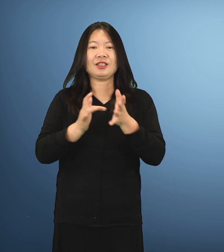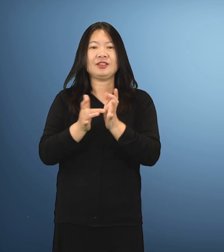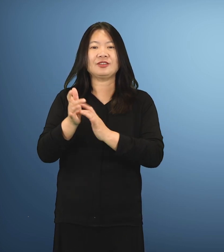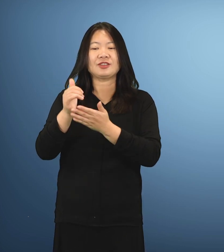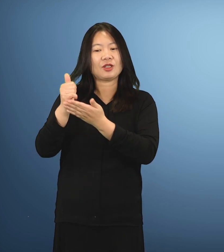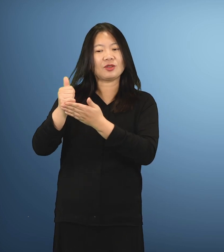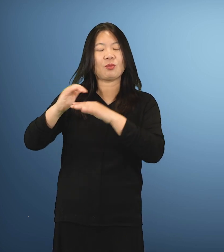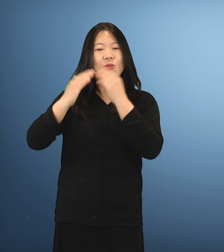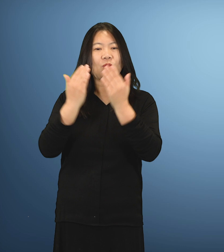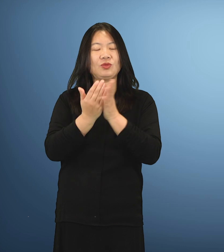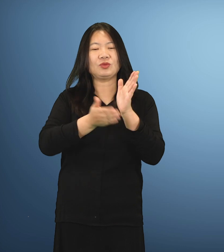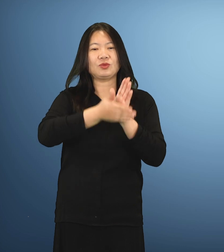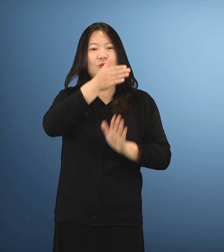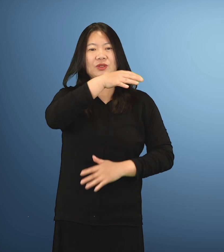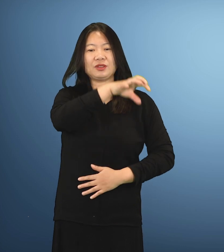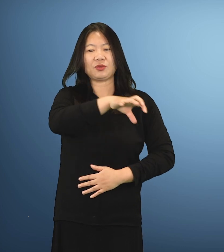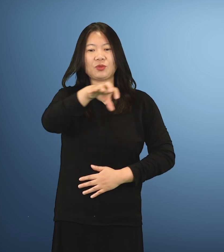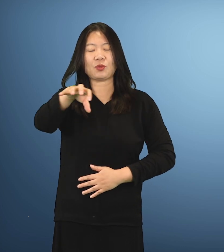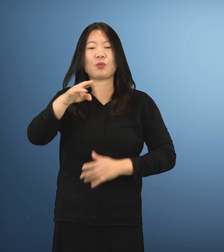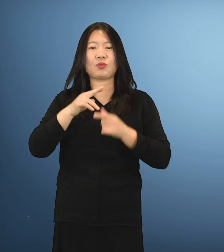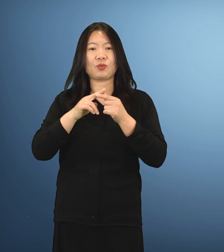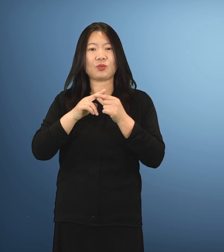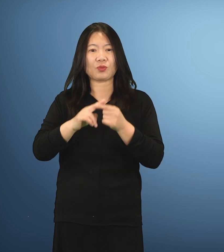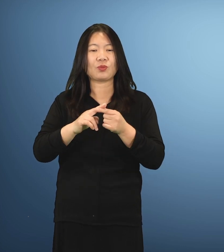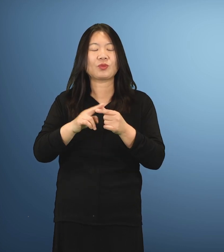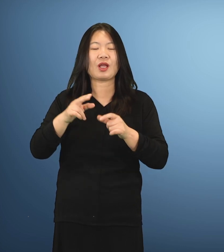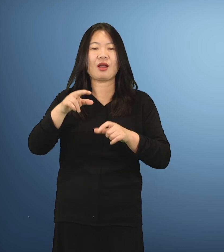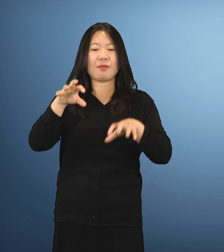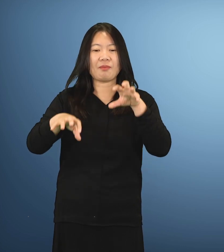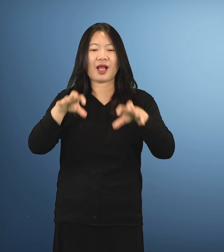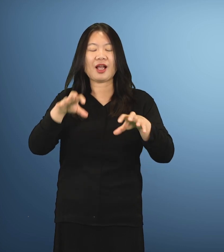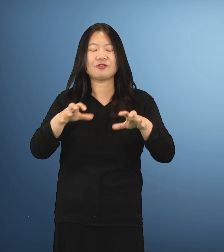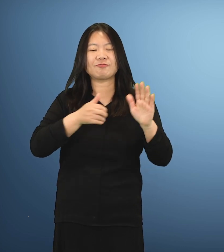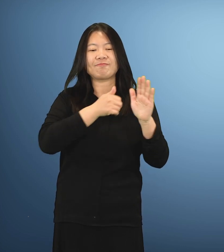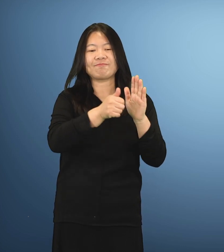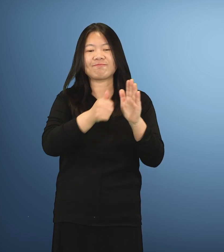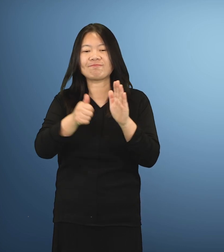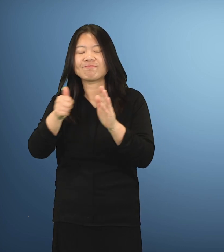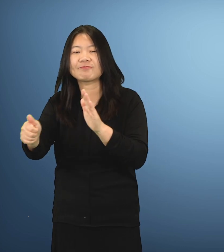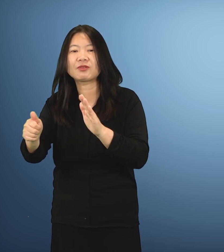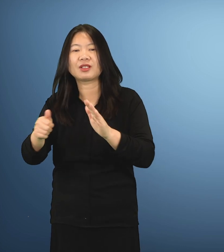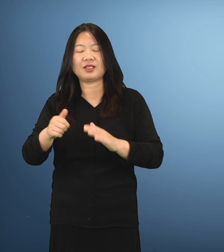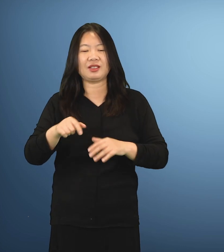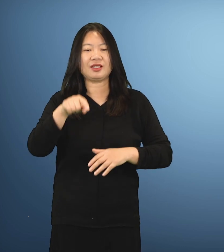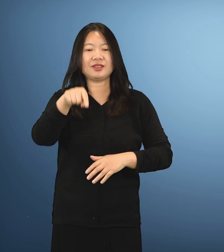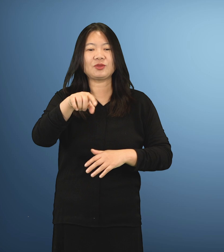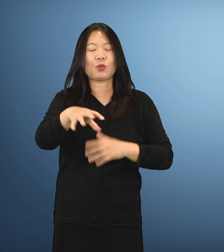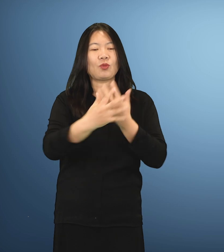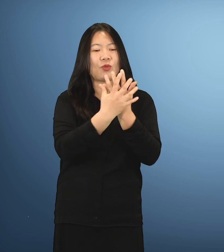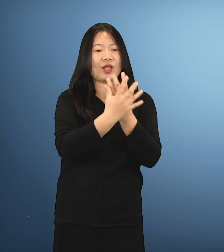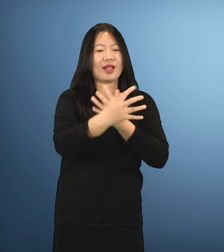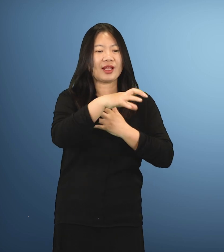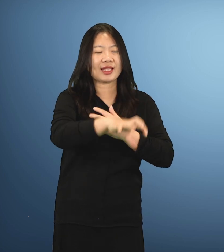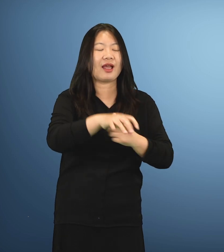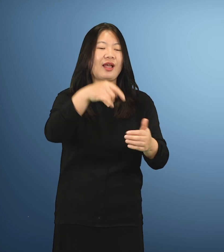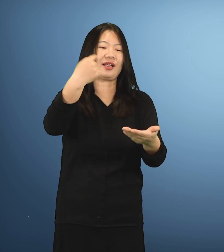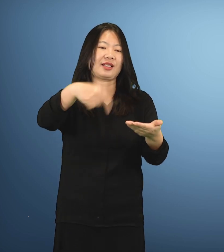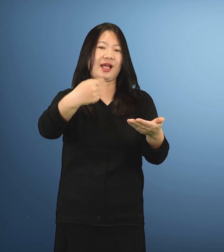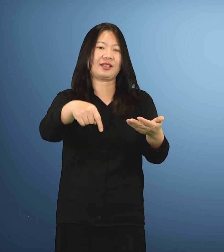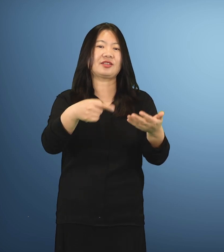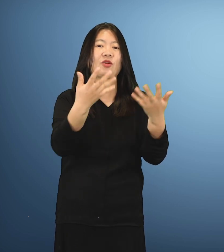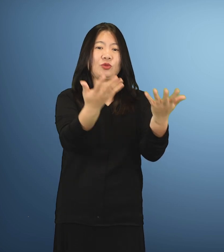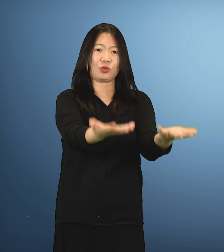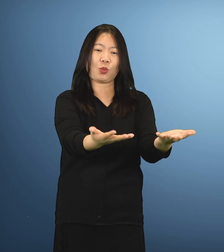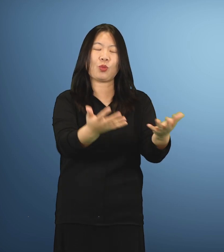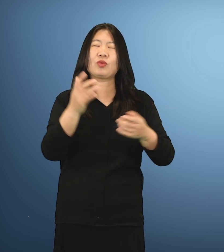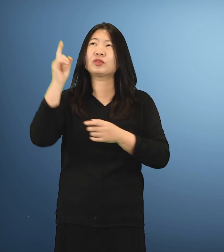예수께서 모든 도시와 마을에 두루 다니사 그들의 회당에서 가르치시며